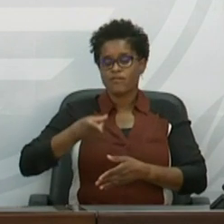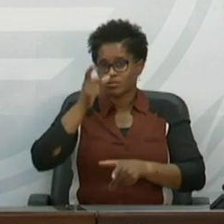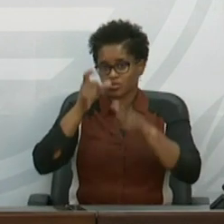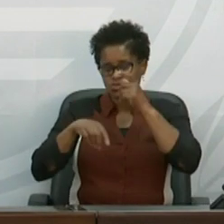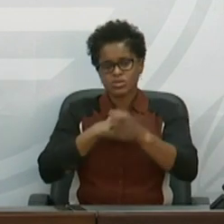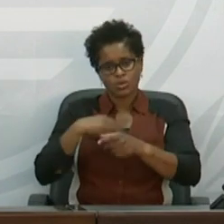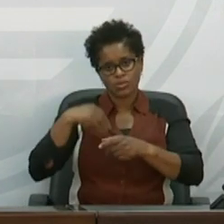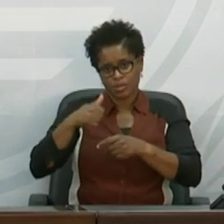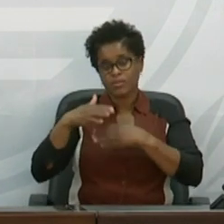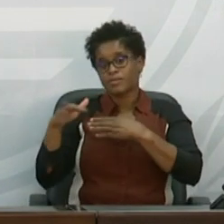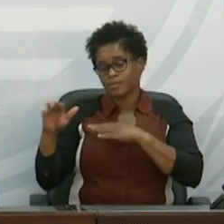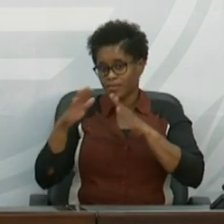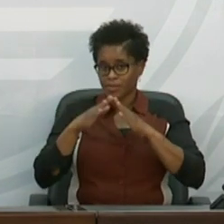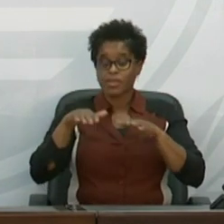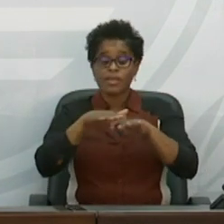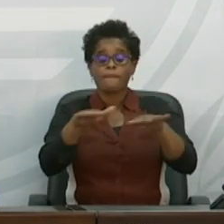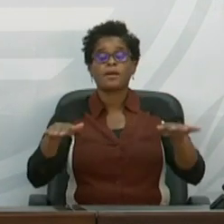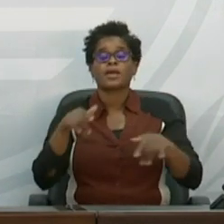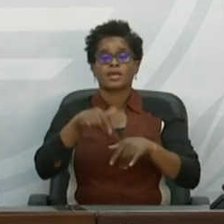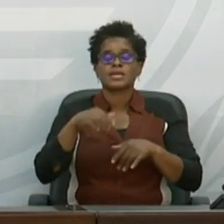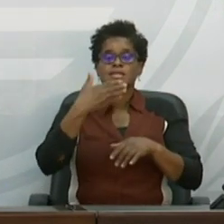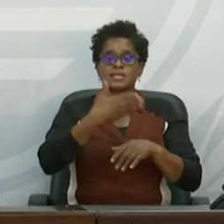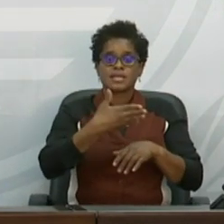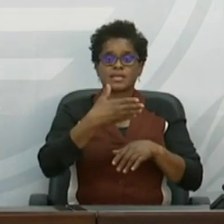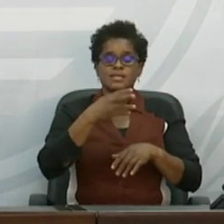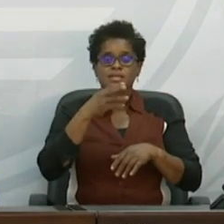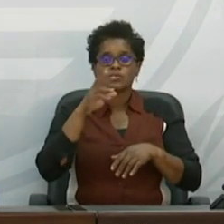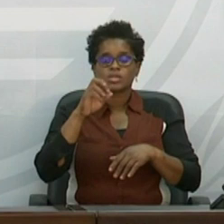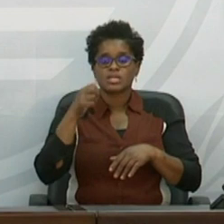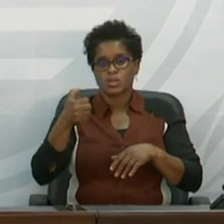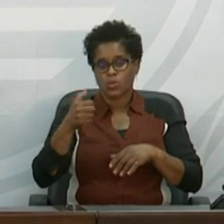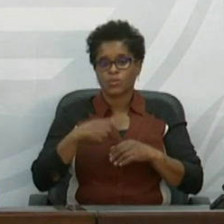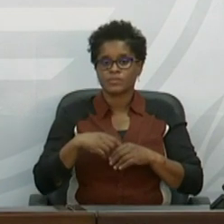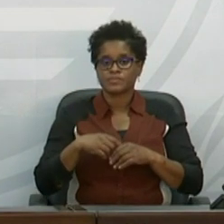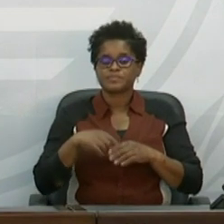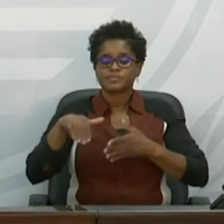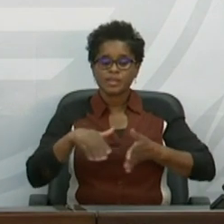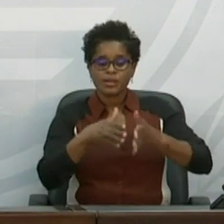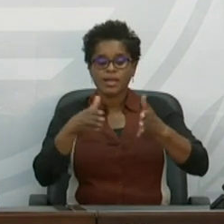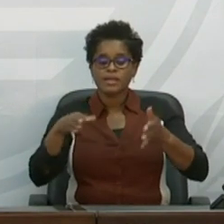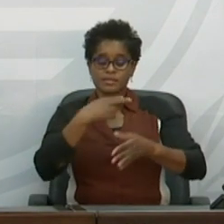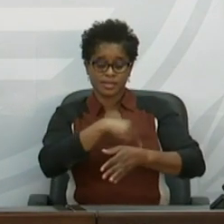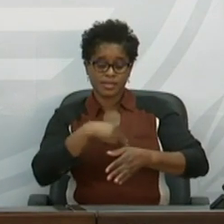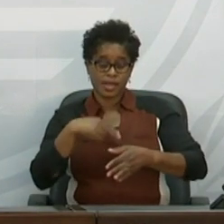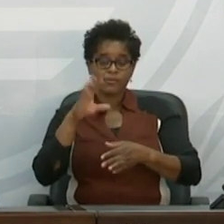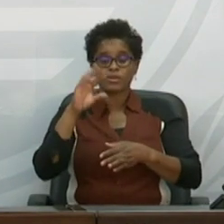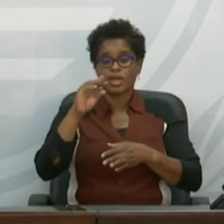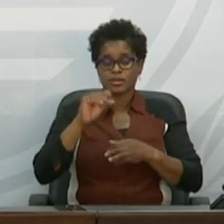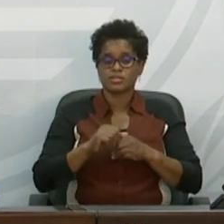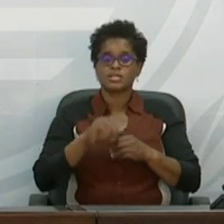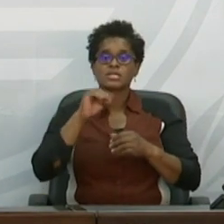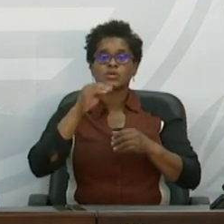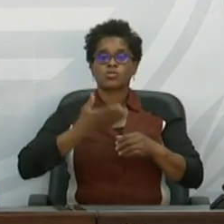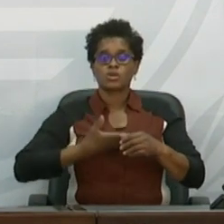altas. Na Praia foram 185, em Ribeira Grande de Santiago 10,